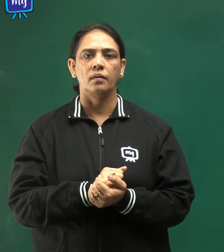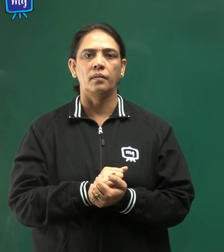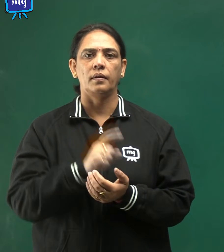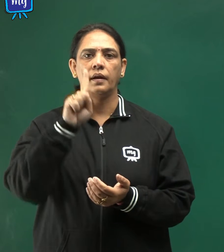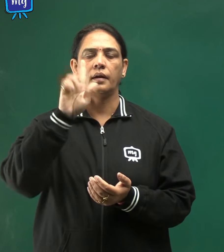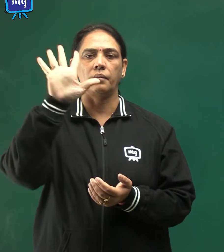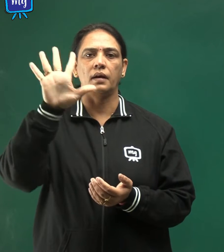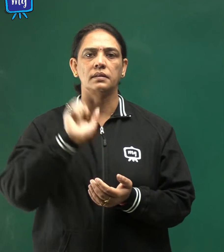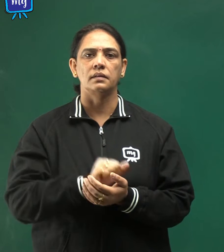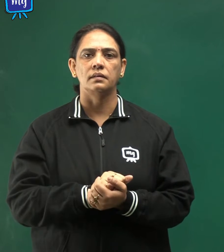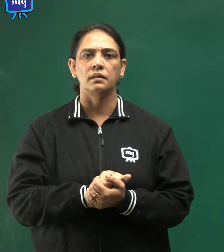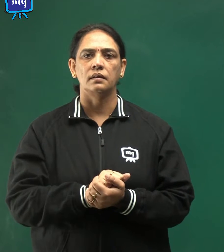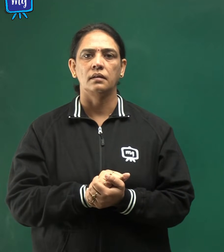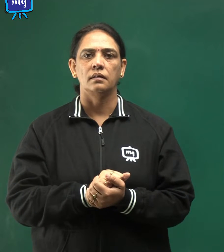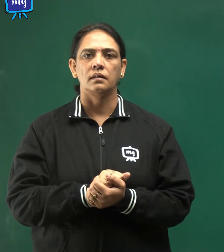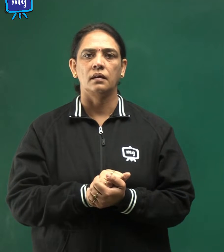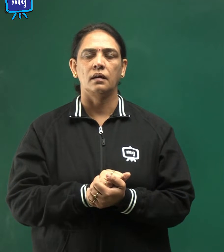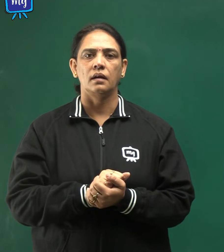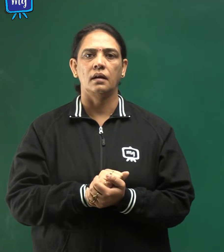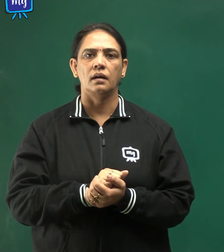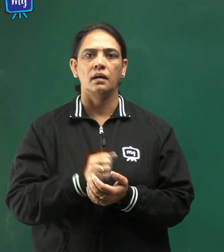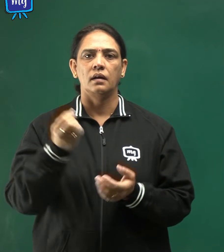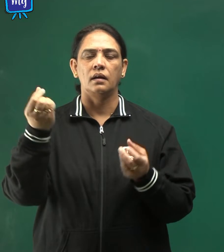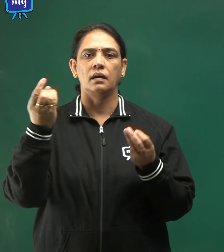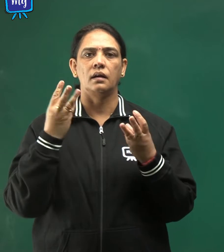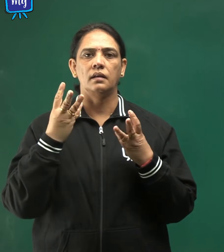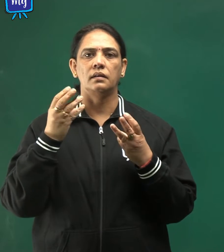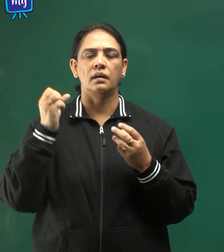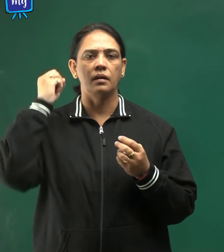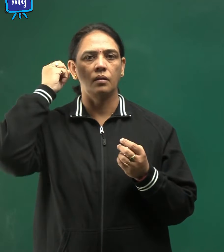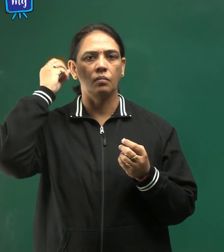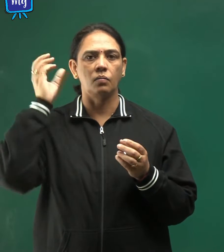15 गणित की पुस्तकें